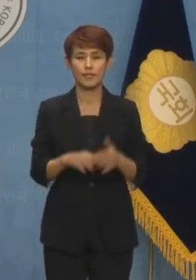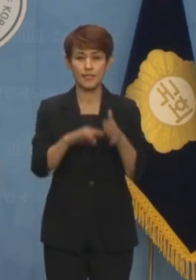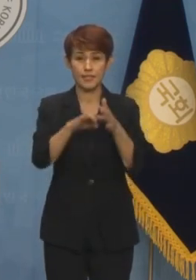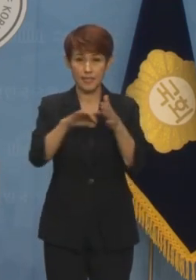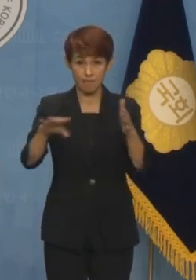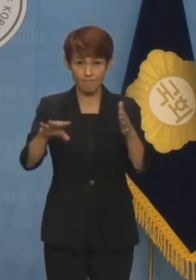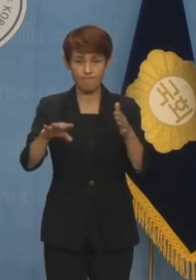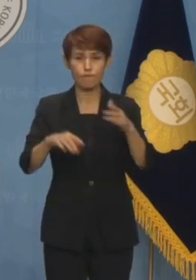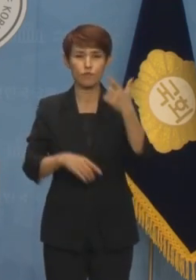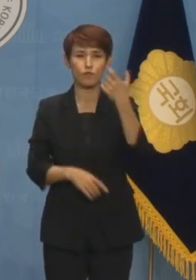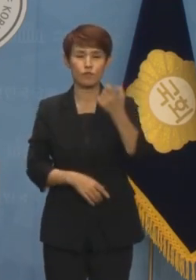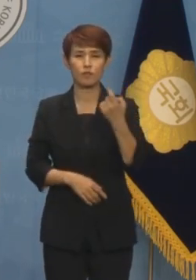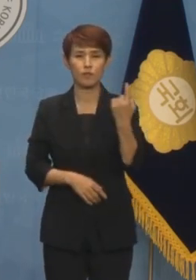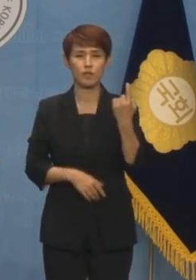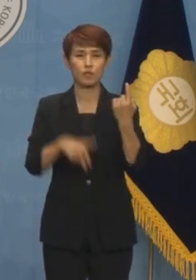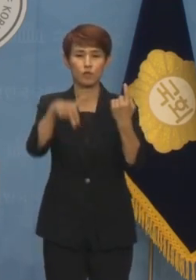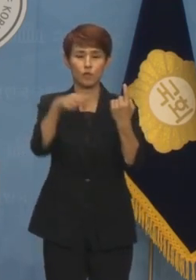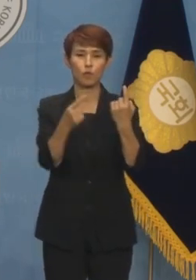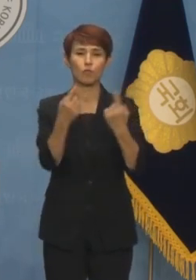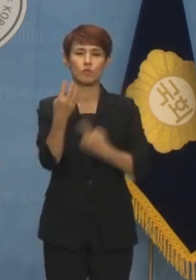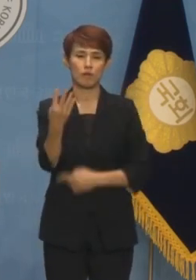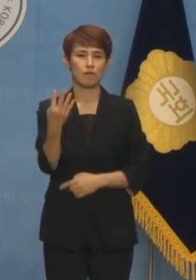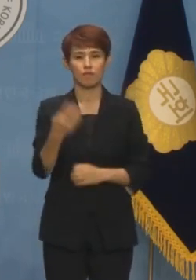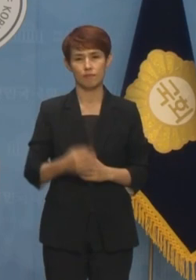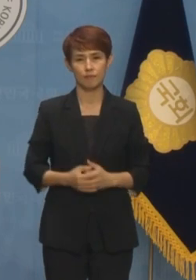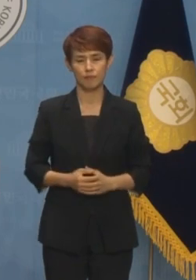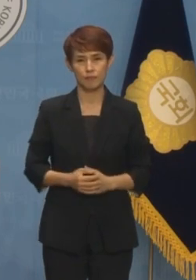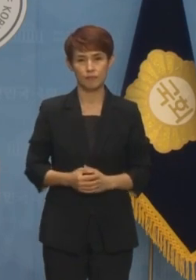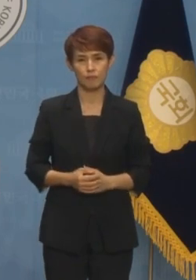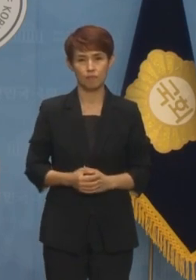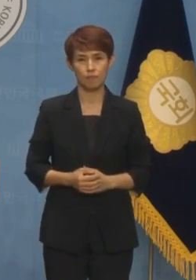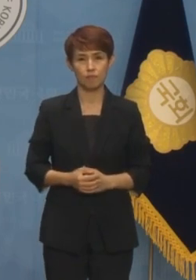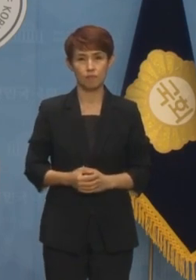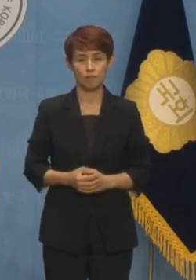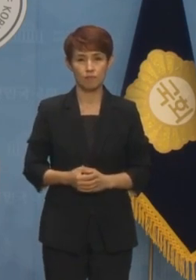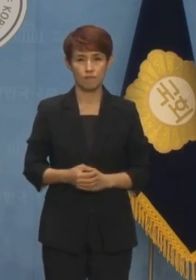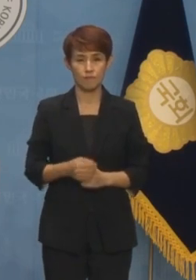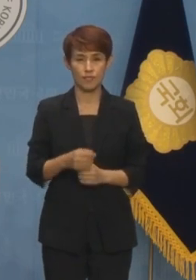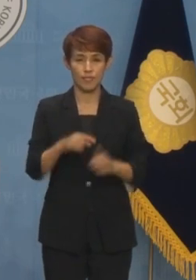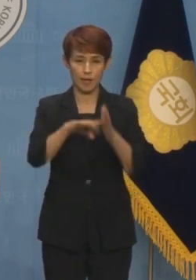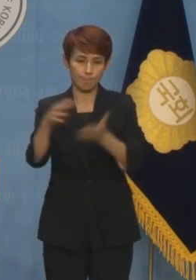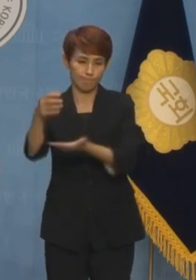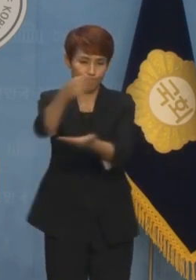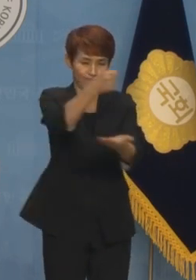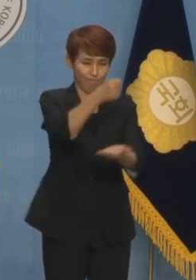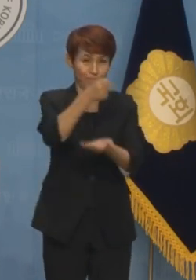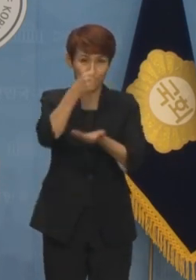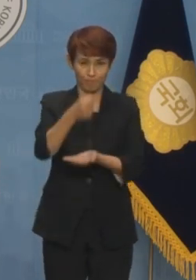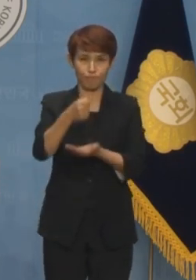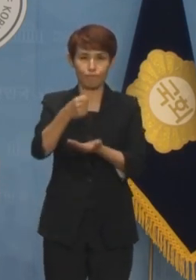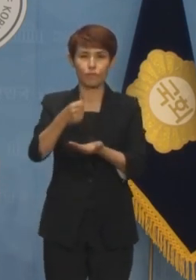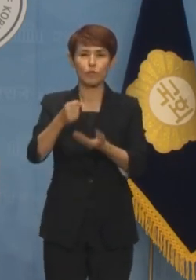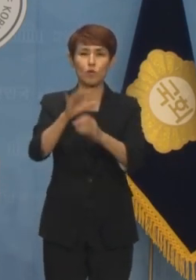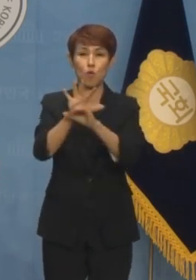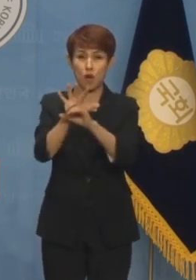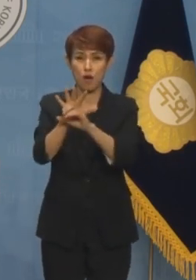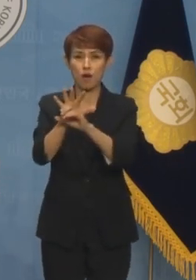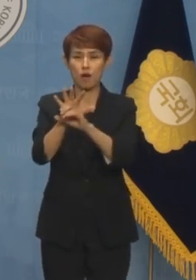원이 발생을 했습니다. 이 재원을 활용해서 전국민 재난지원금을